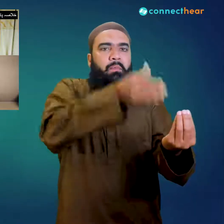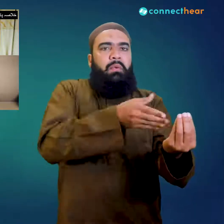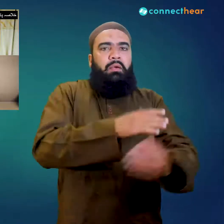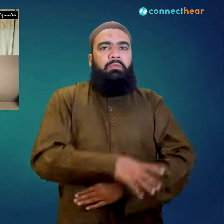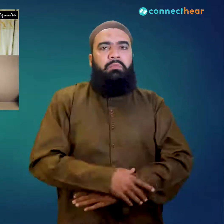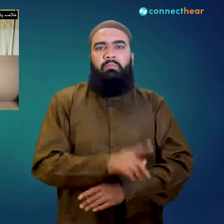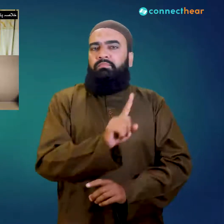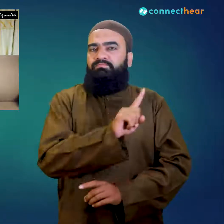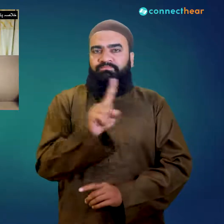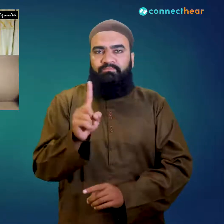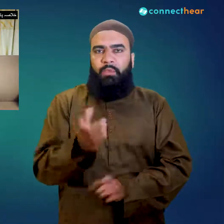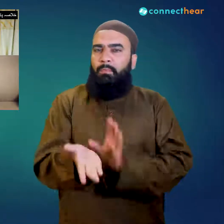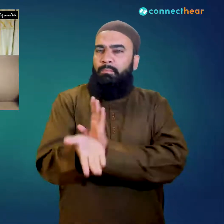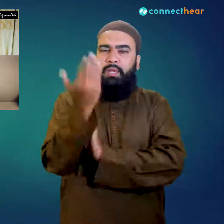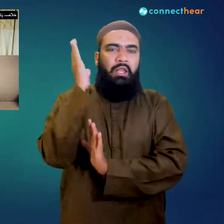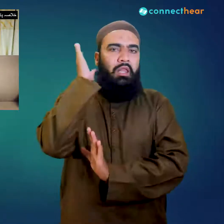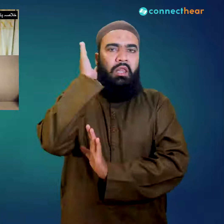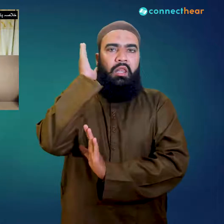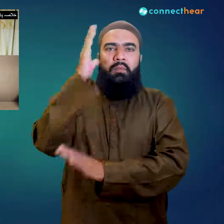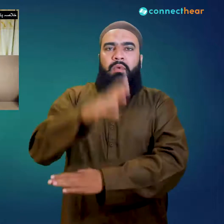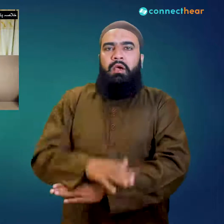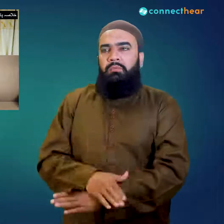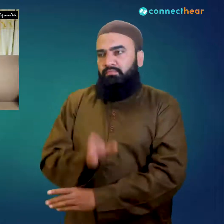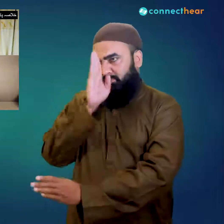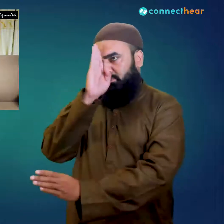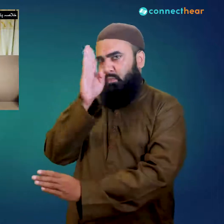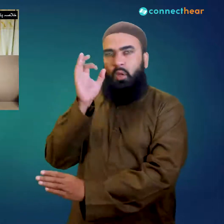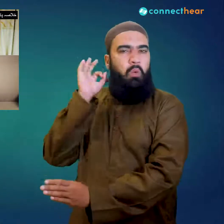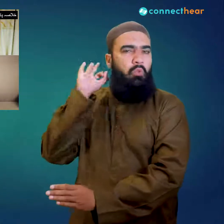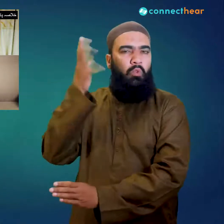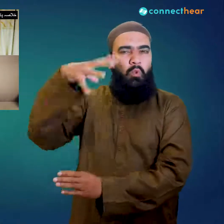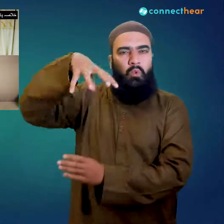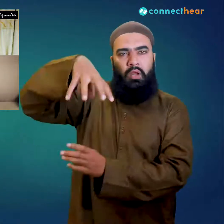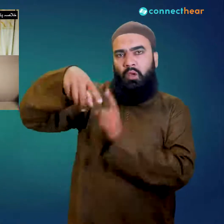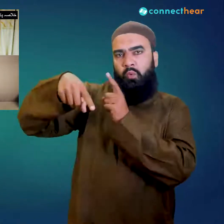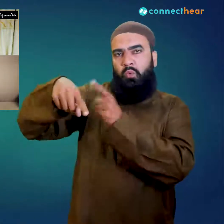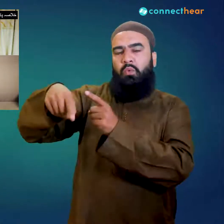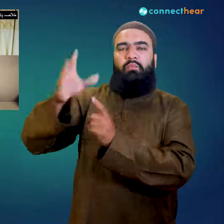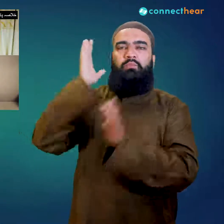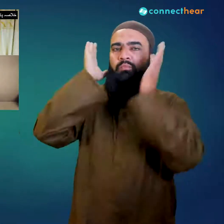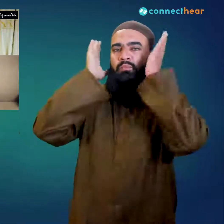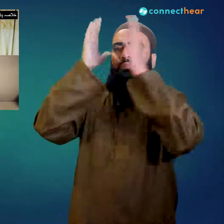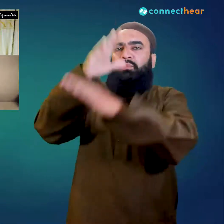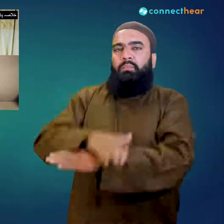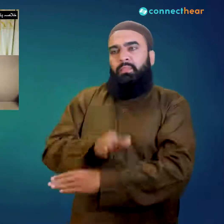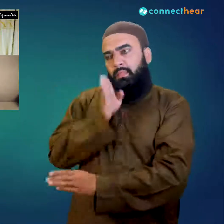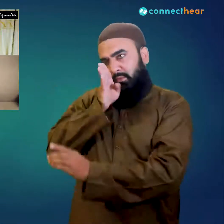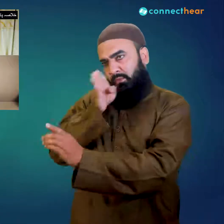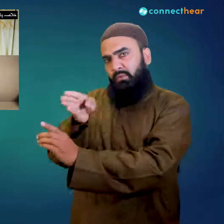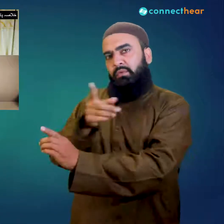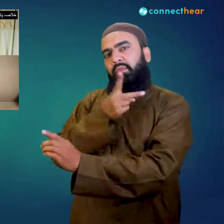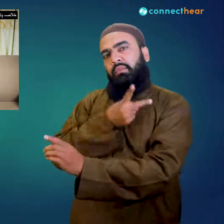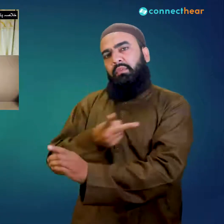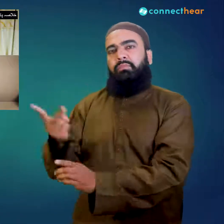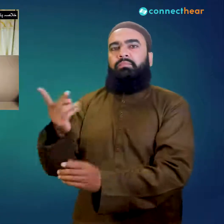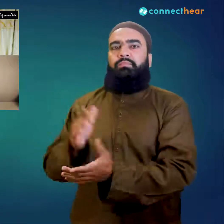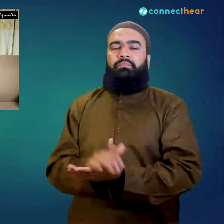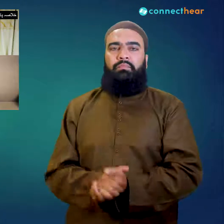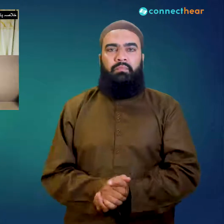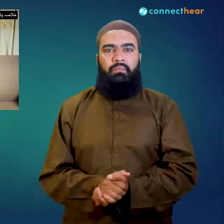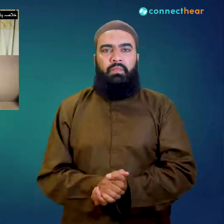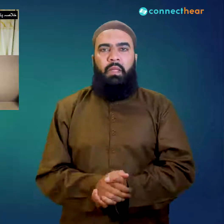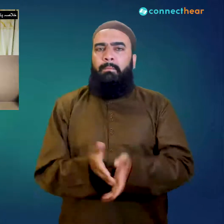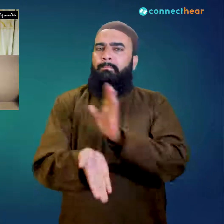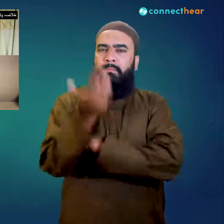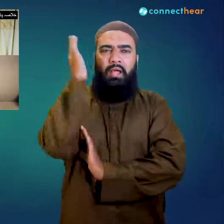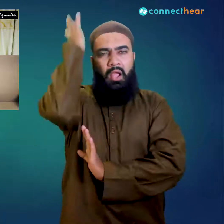تھا، اور اللہ کے علم اور اللہ کی حکمت اور مشیت میں یہ بات تھی۔ اس پر مشرکین اور